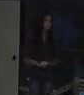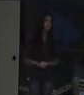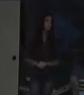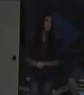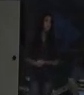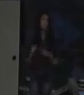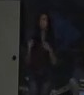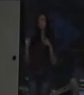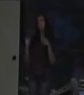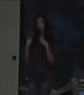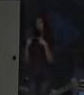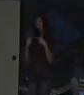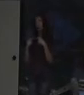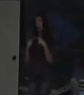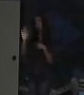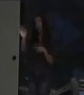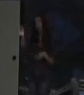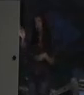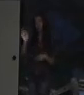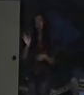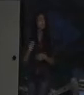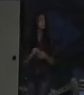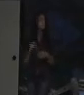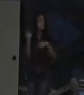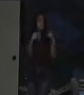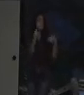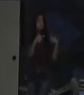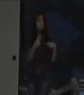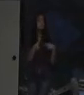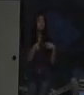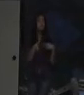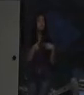Concordo plenamente com o vereador Carqueja. Em discussão.